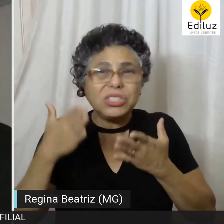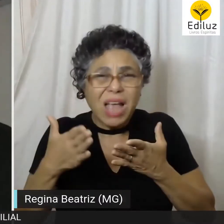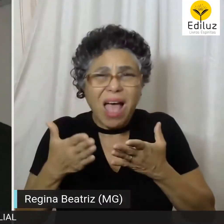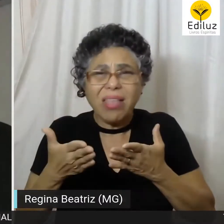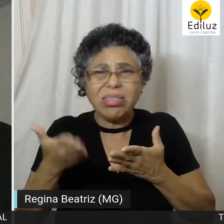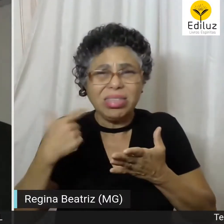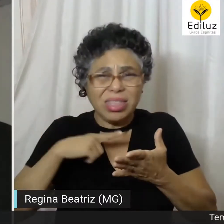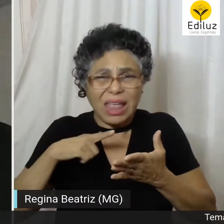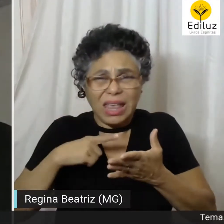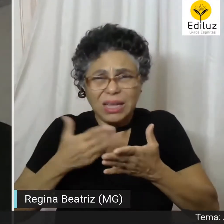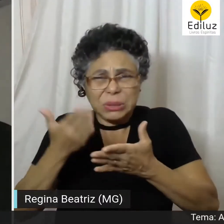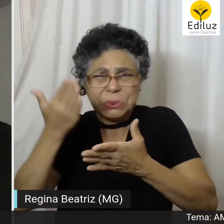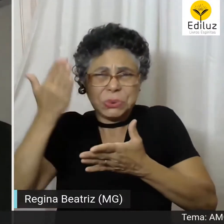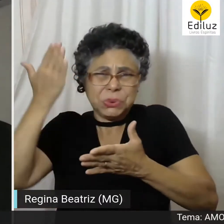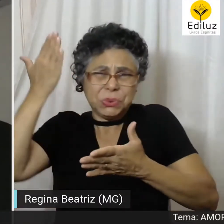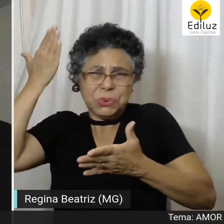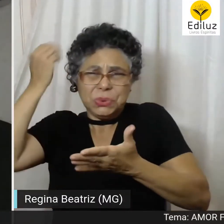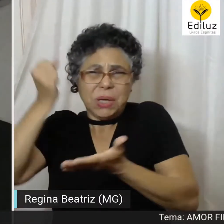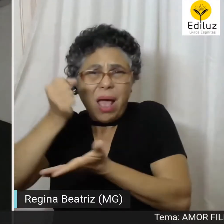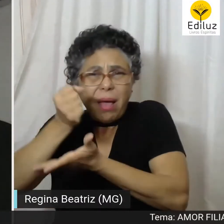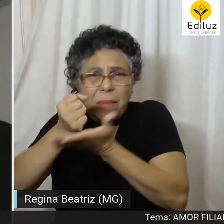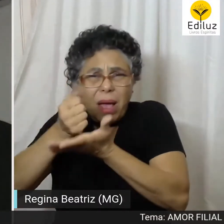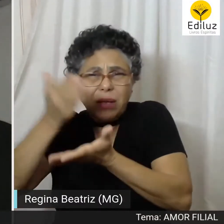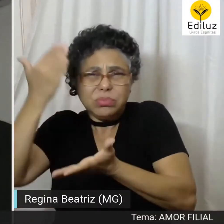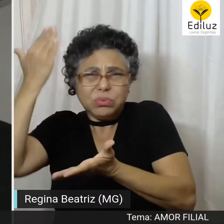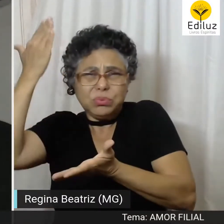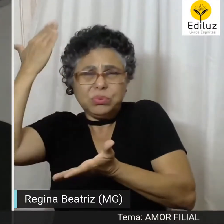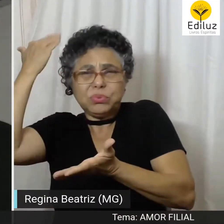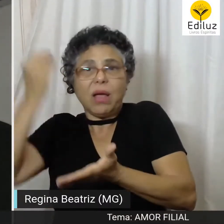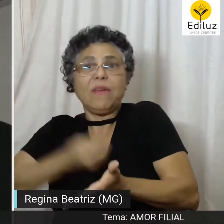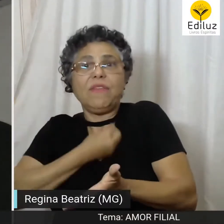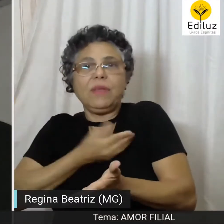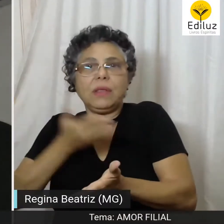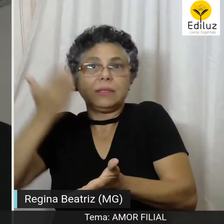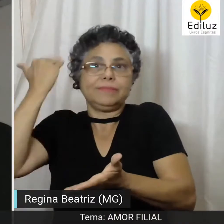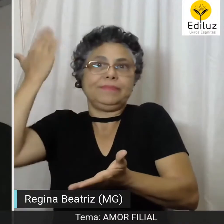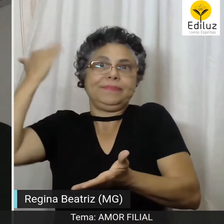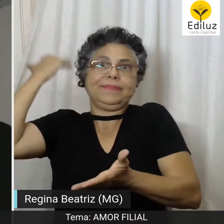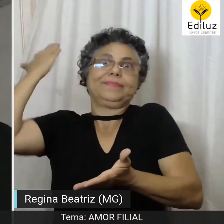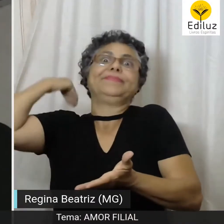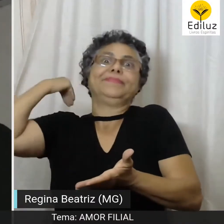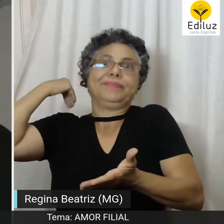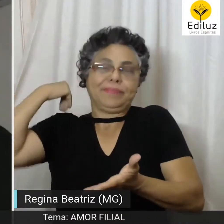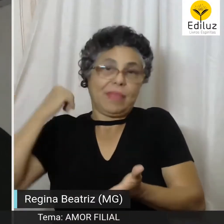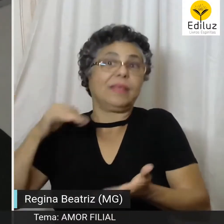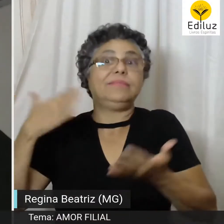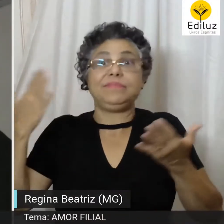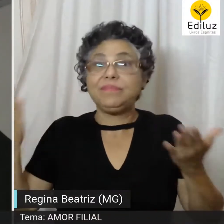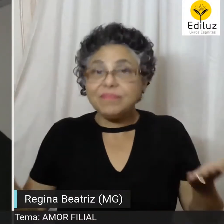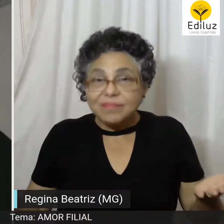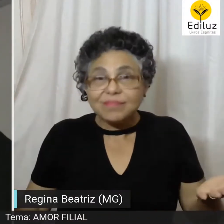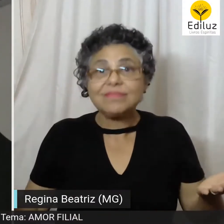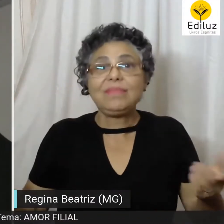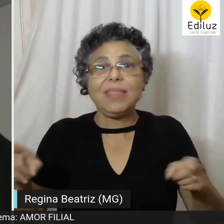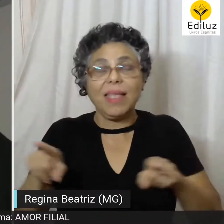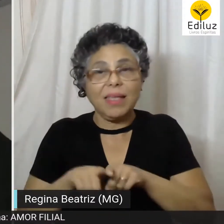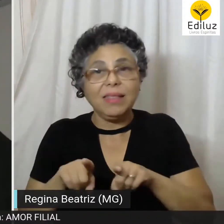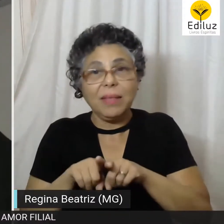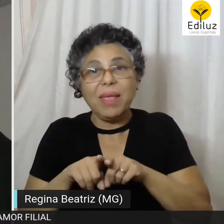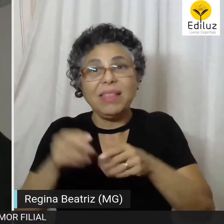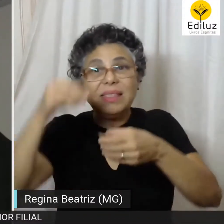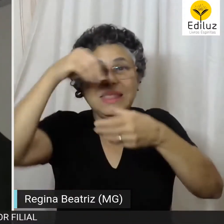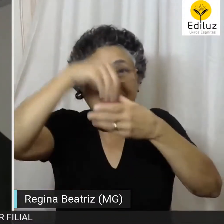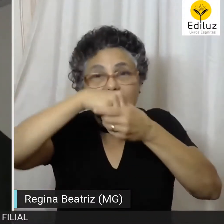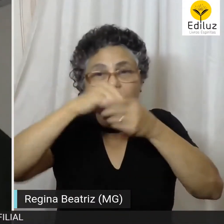primária, muitas vezes, em vidas anteriores, no entrevidas, e na fase